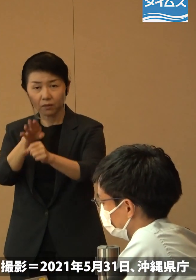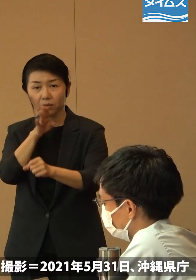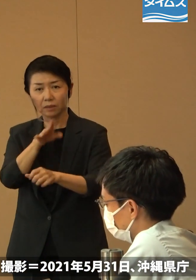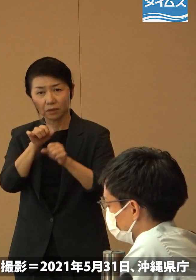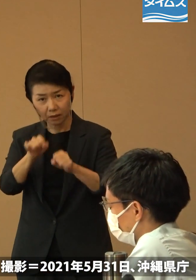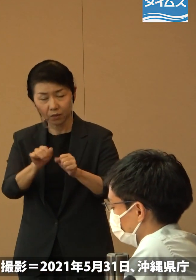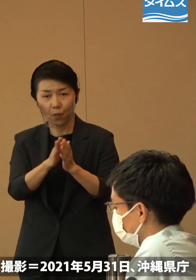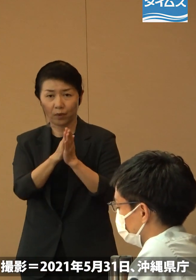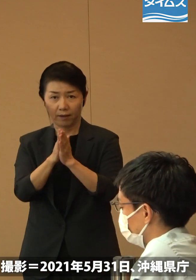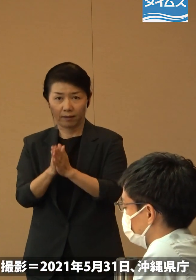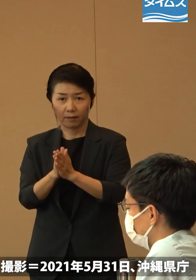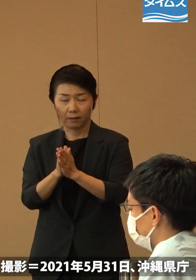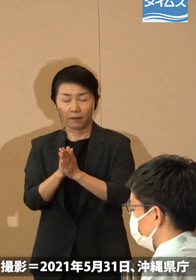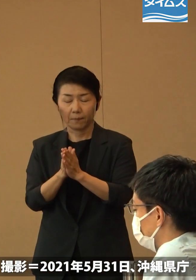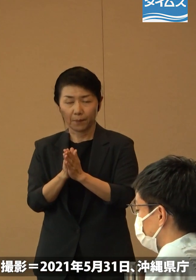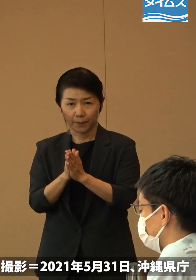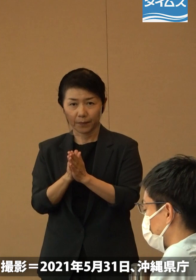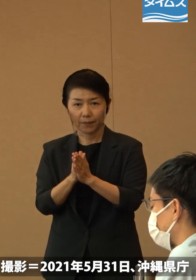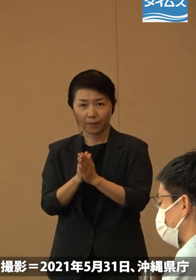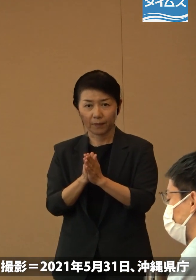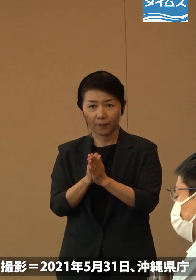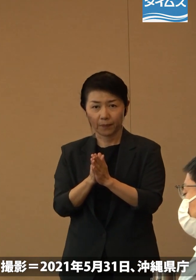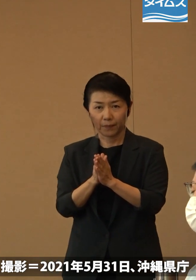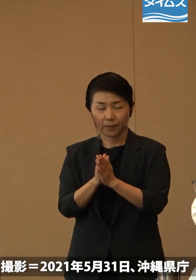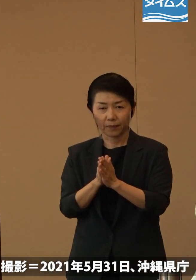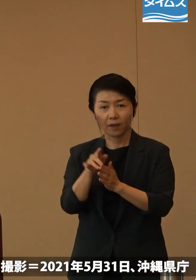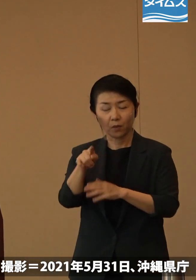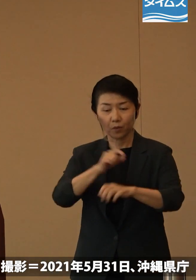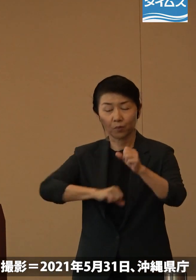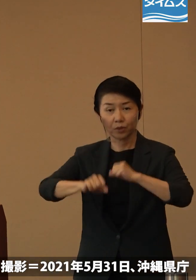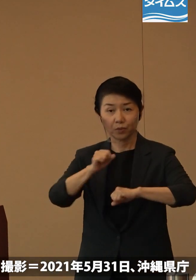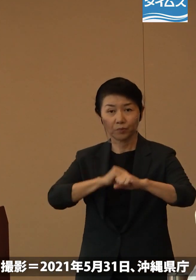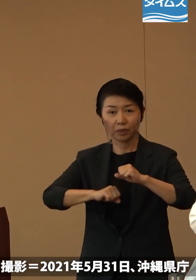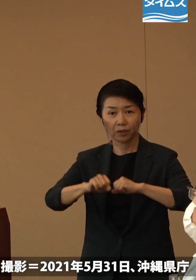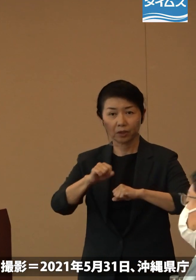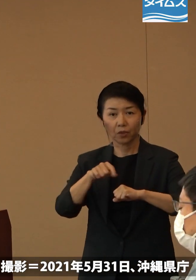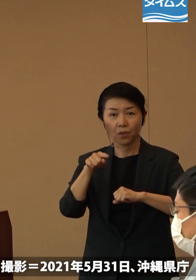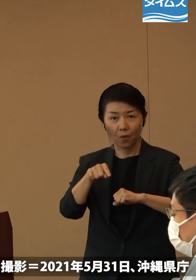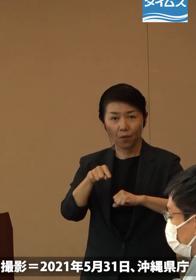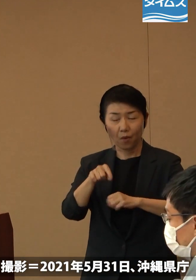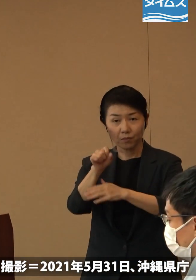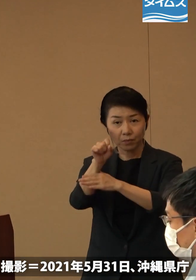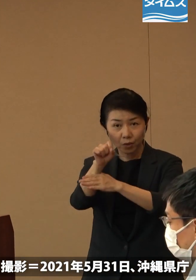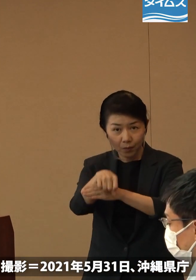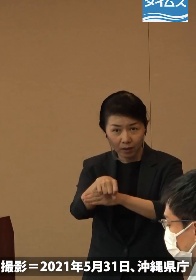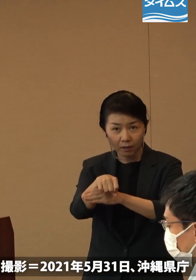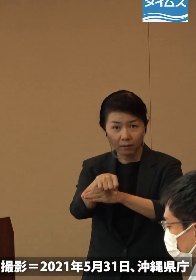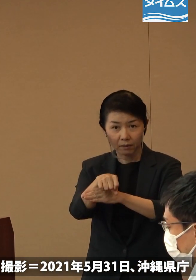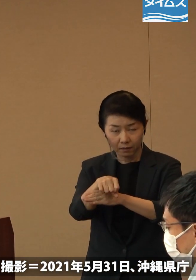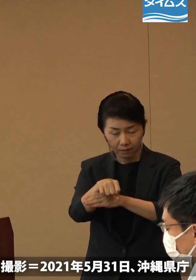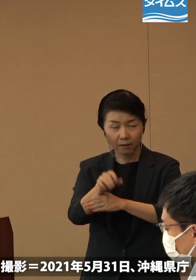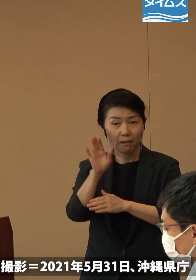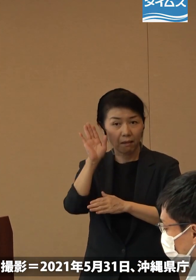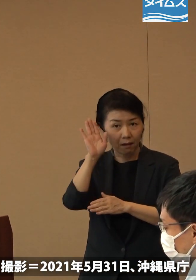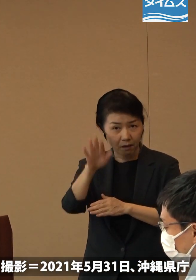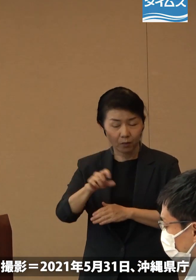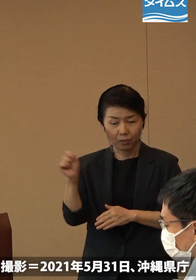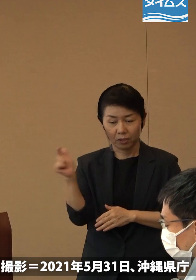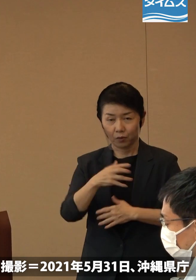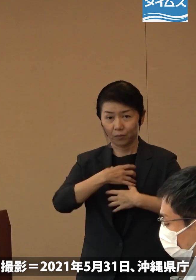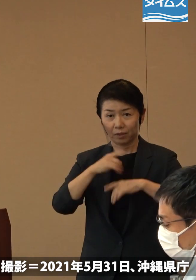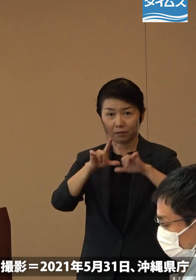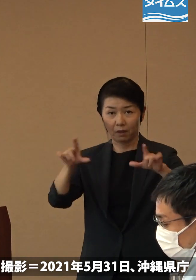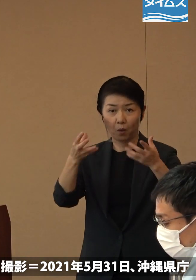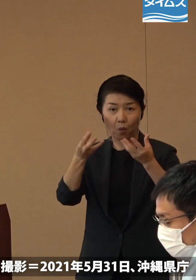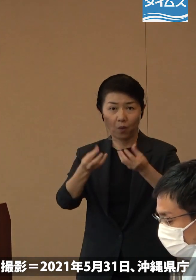ただき、そしてそれらの取り組みを認められた上で、緊急事態宣言の終了後